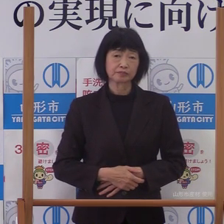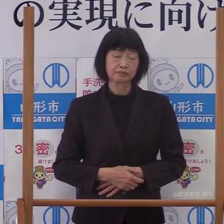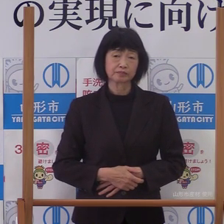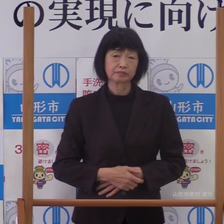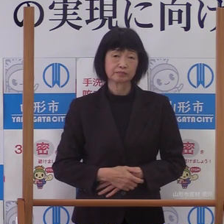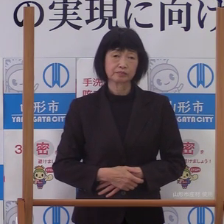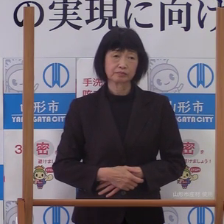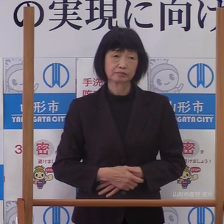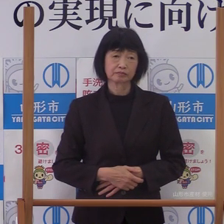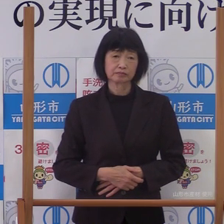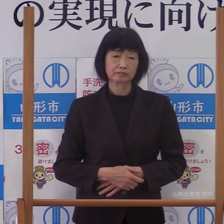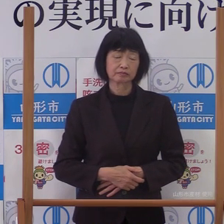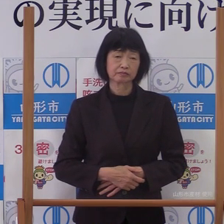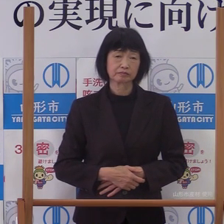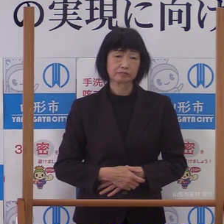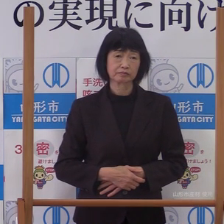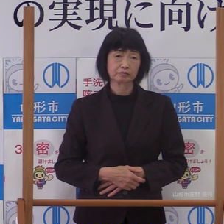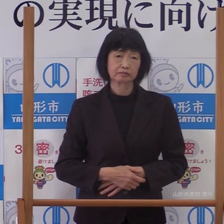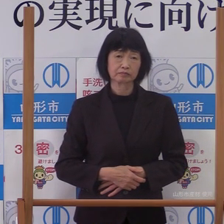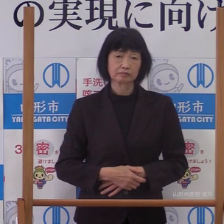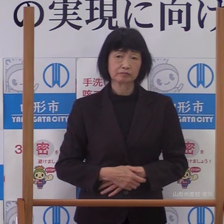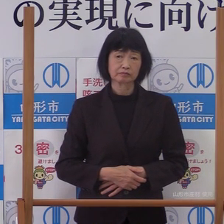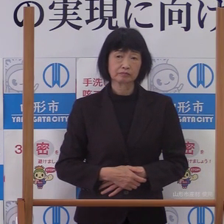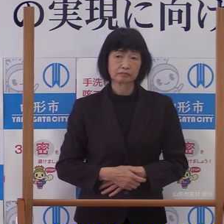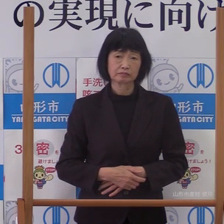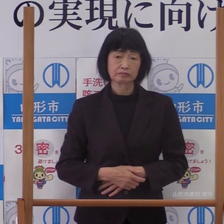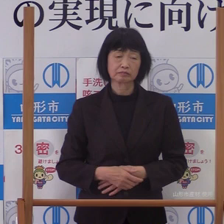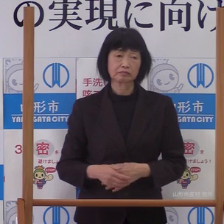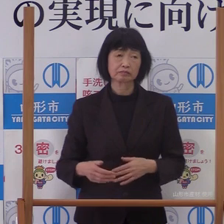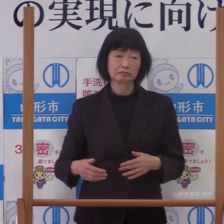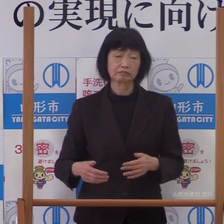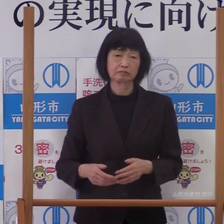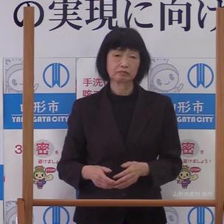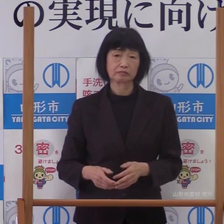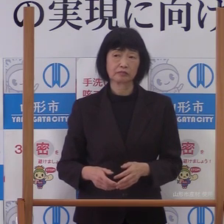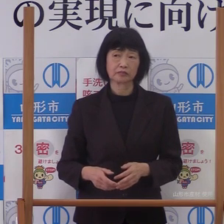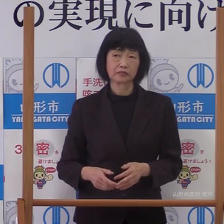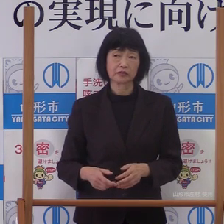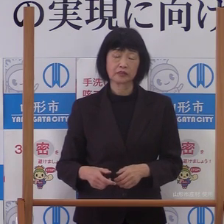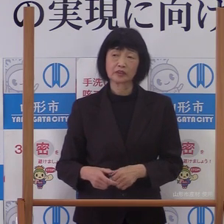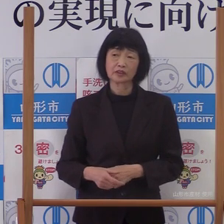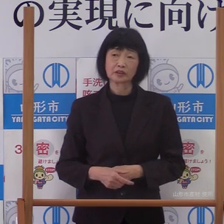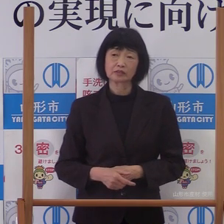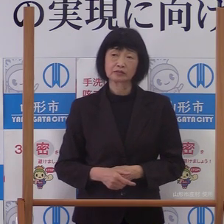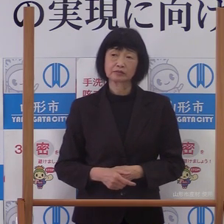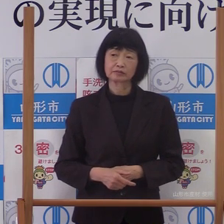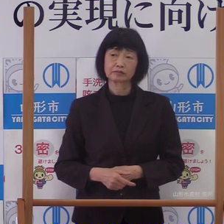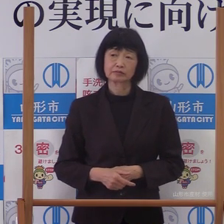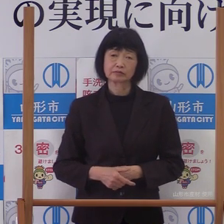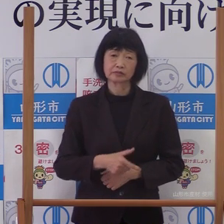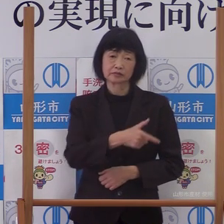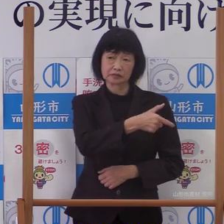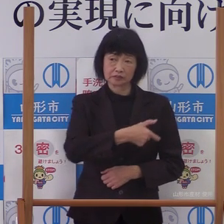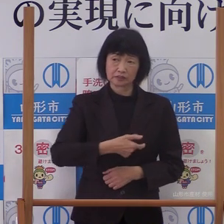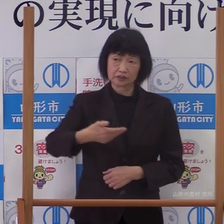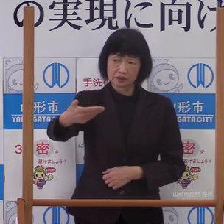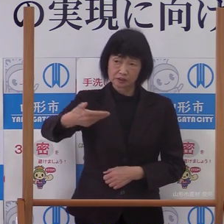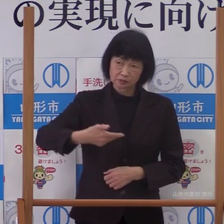よろしいでしょうか。はい、それではご質問、 日本経済新聞さんどう